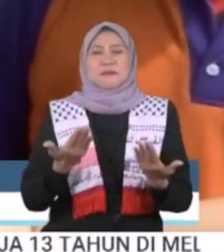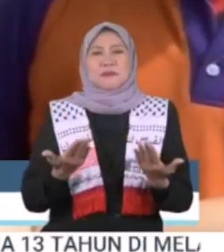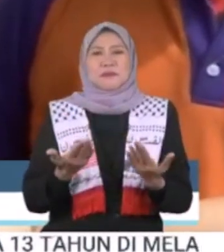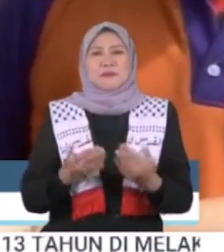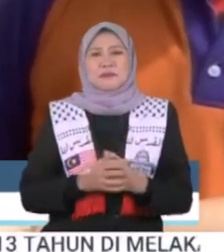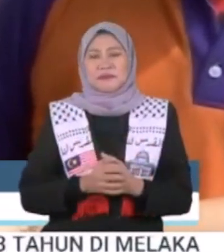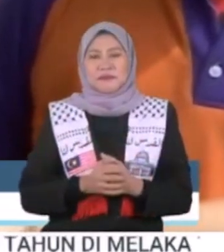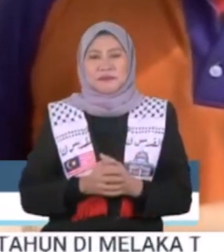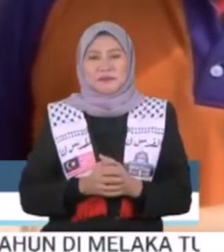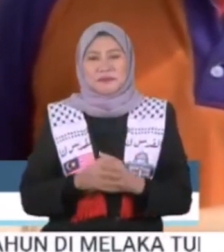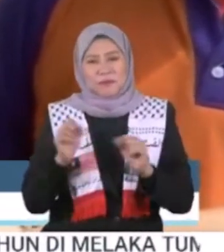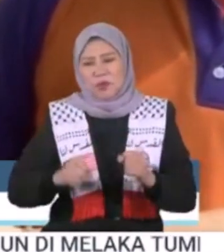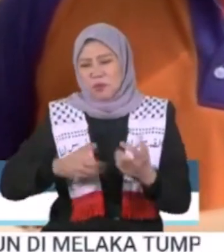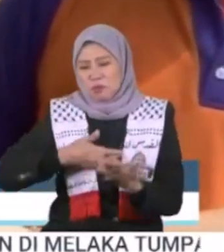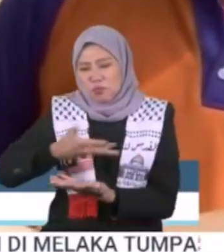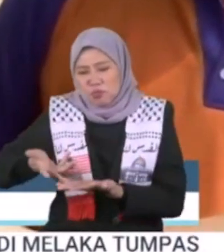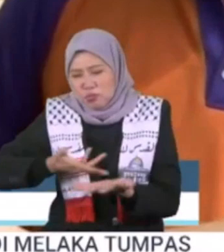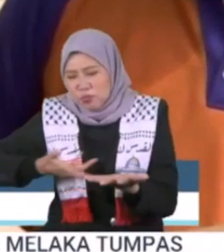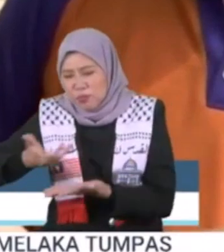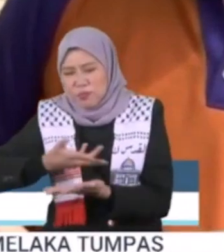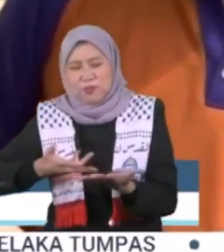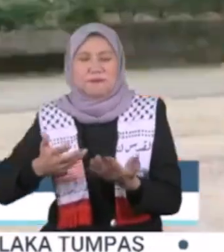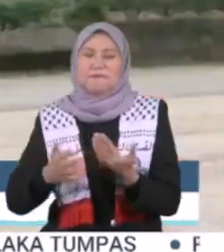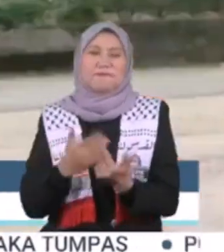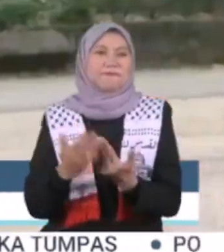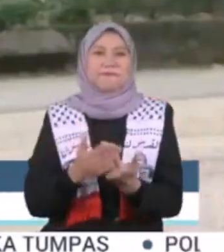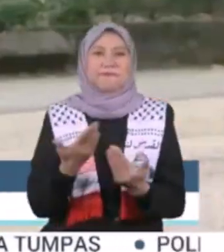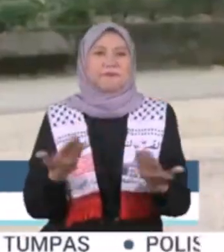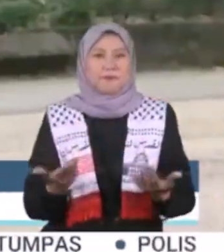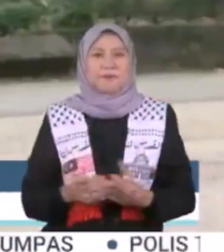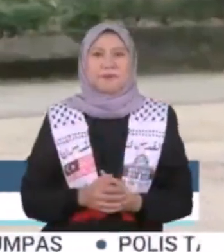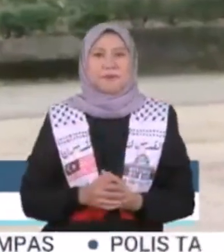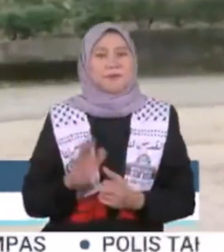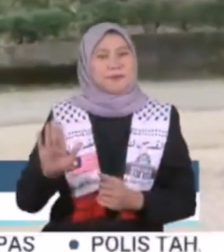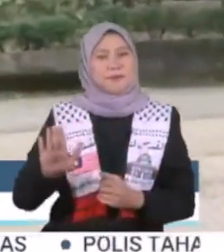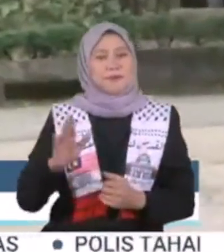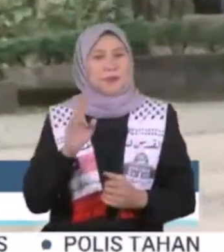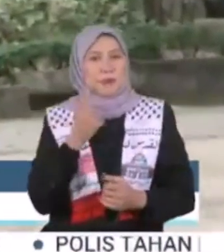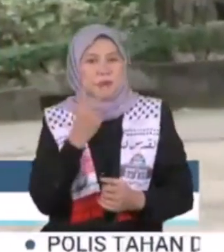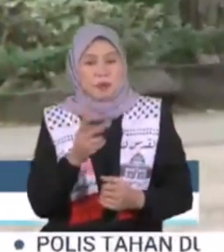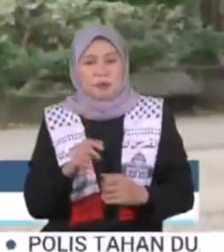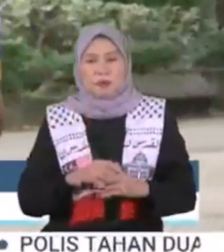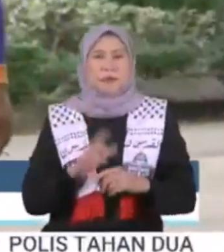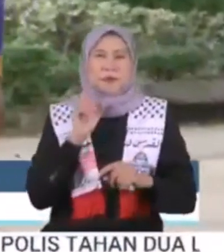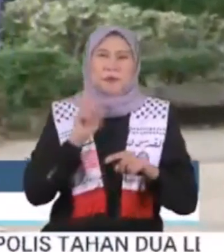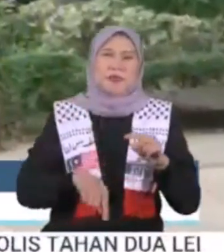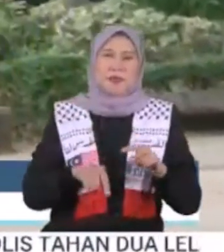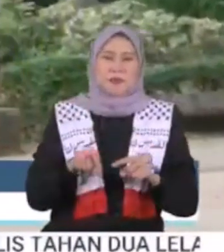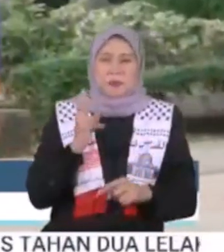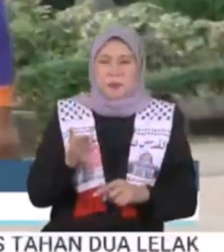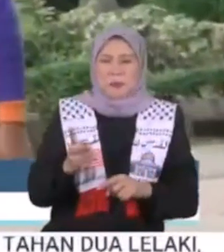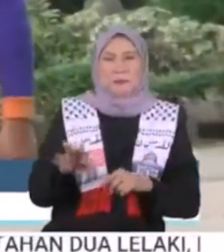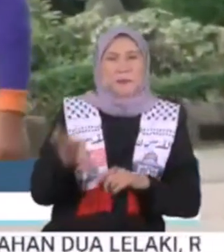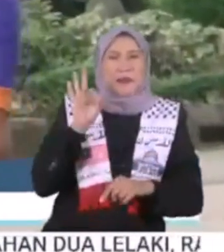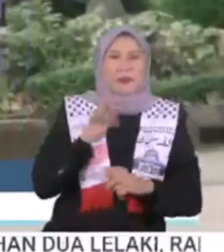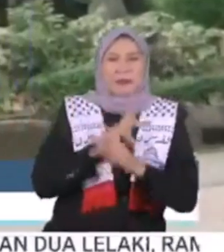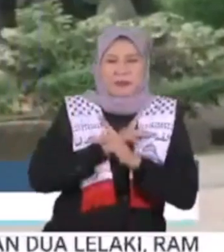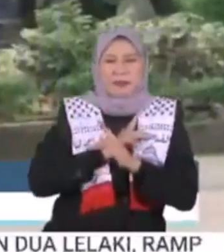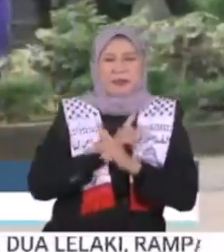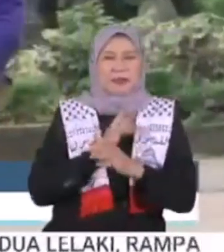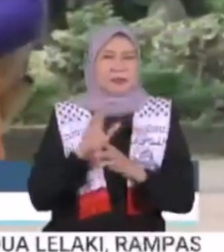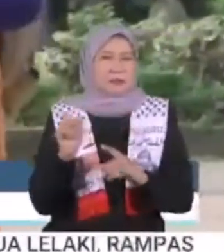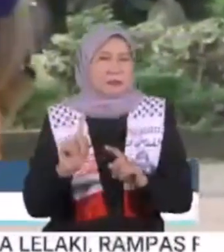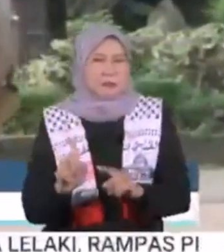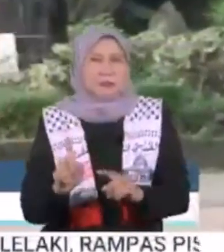So, senang je berinteraksi dengan dia orang tu kan. Persis peribahasa, tidak memandang bulu, tidak melihat